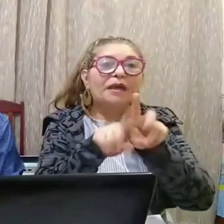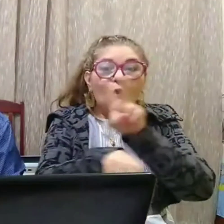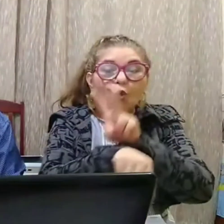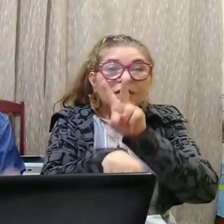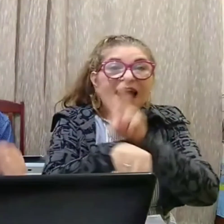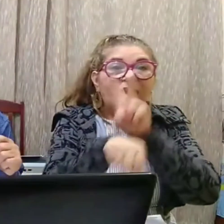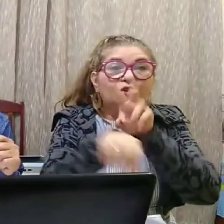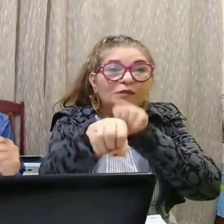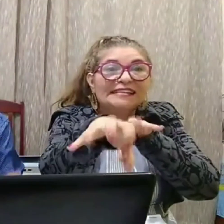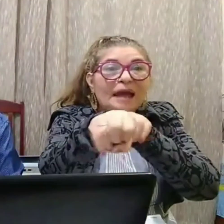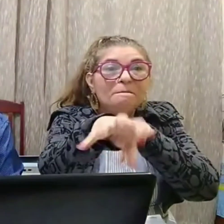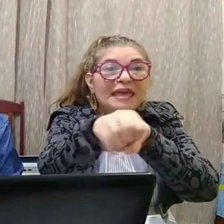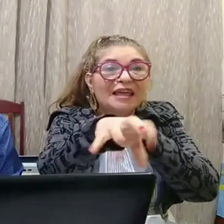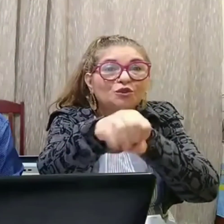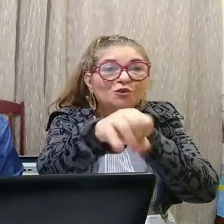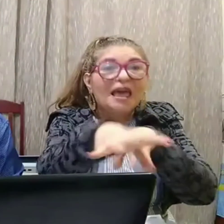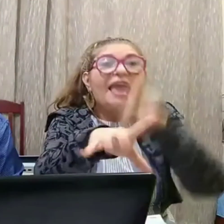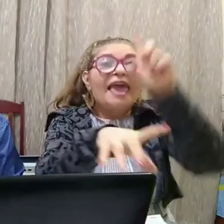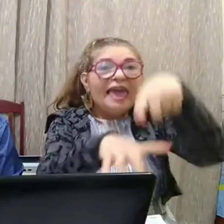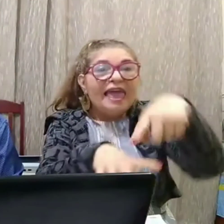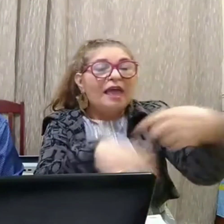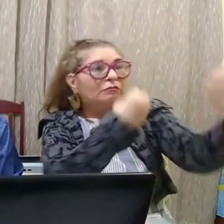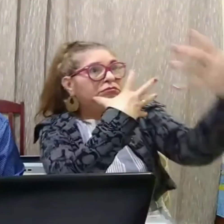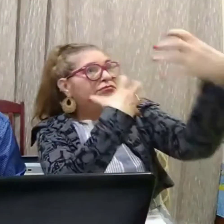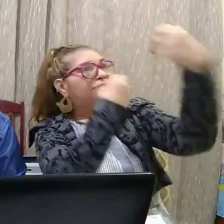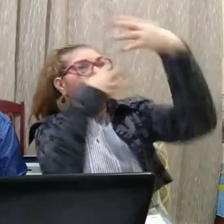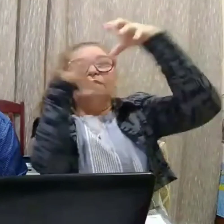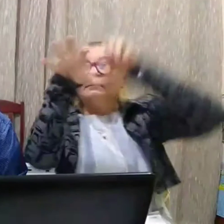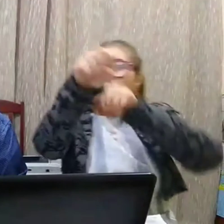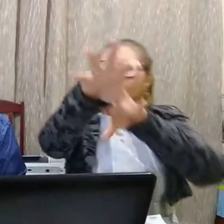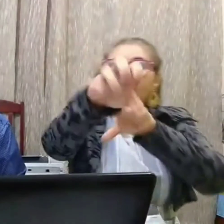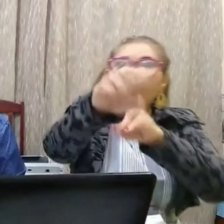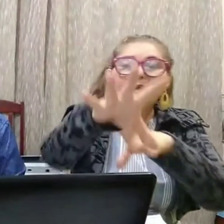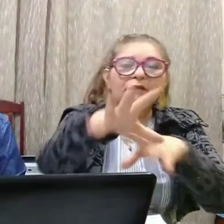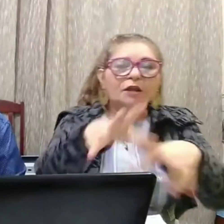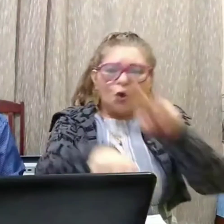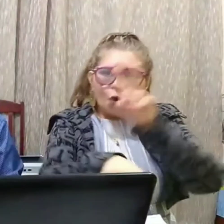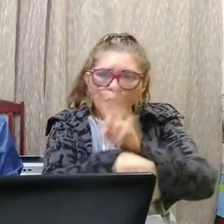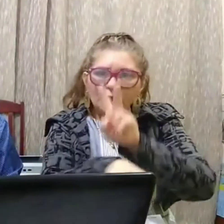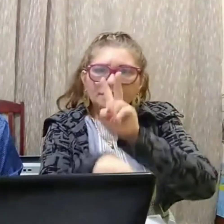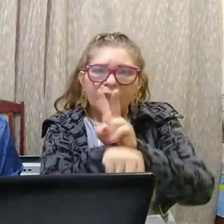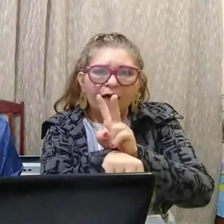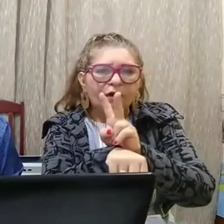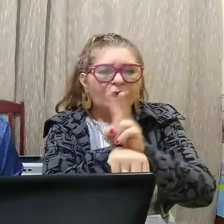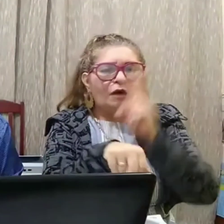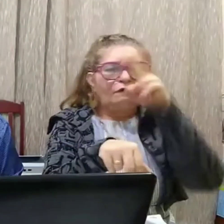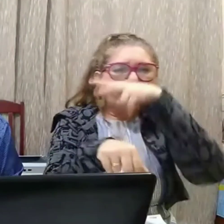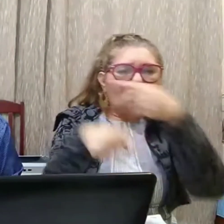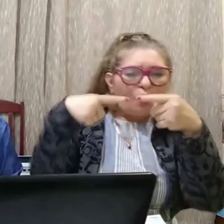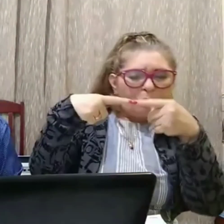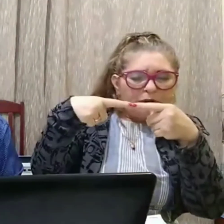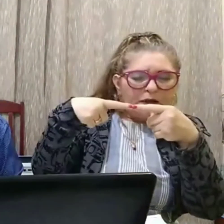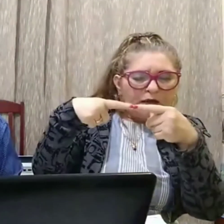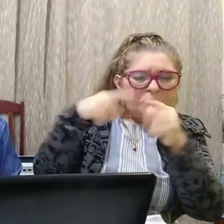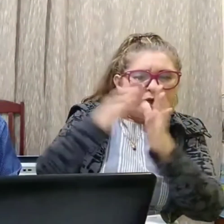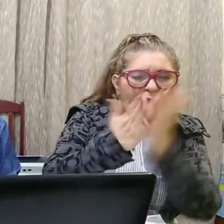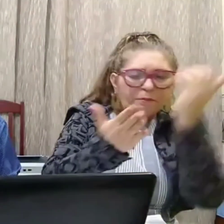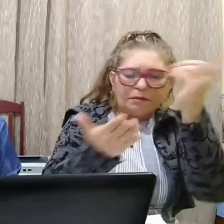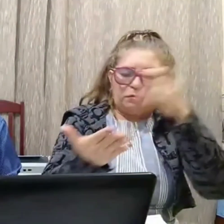doutrina. Eles defendiam a doutrina cristã a qualquer custo, até se fosse preciso com as suas